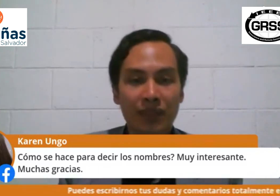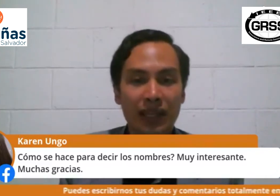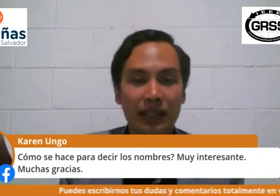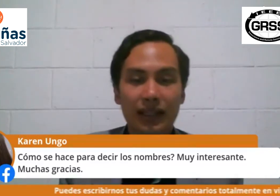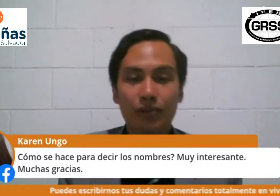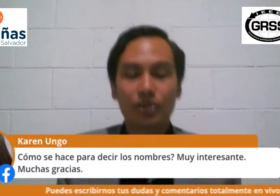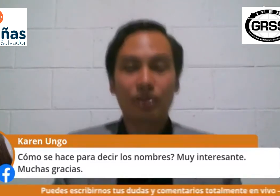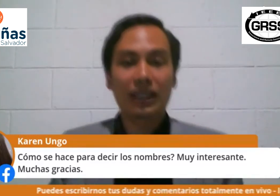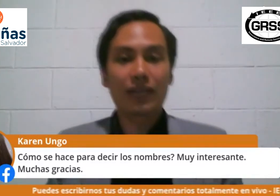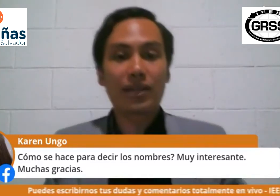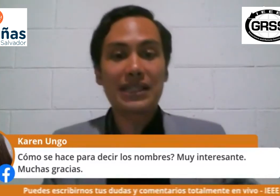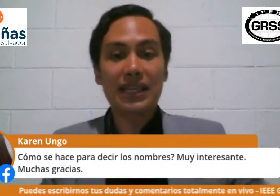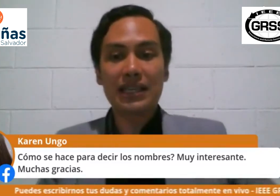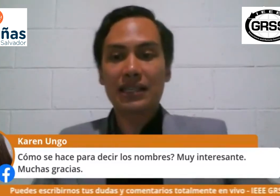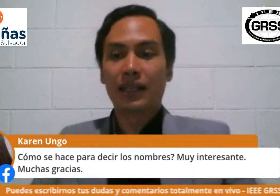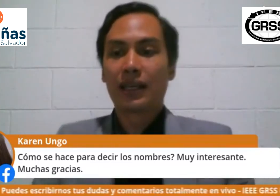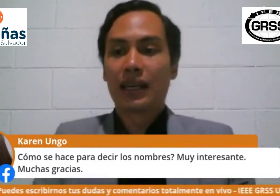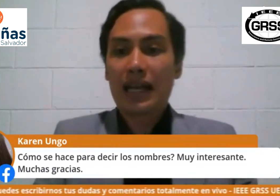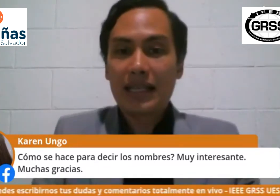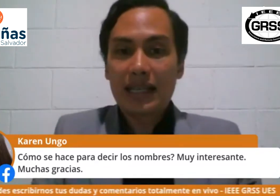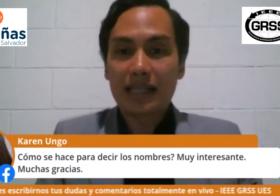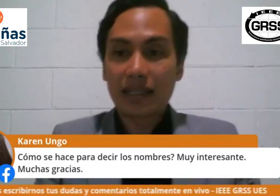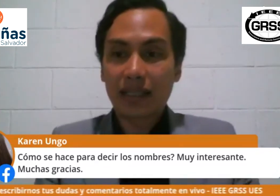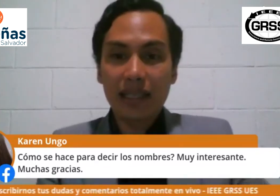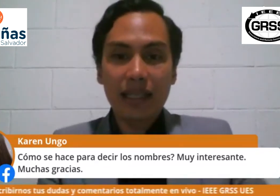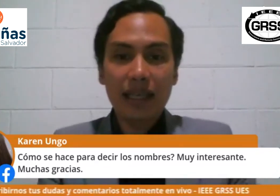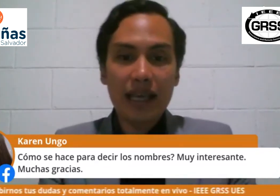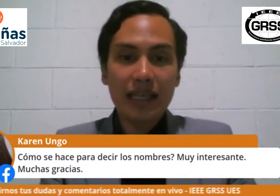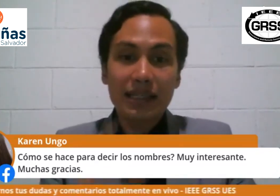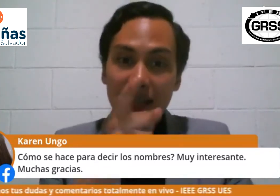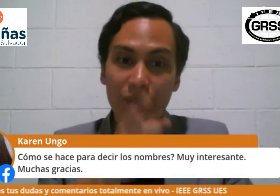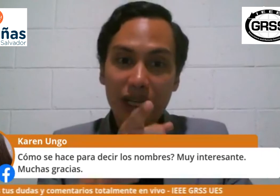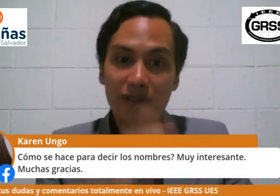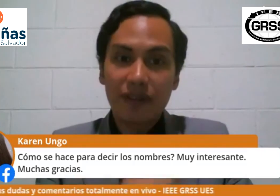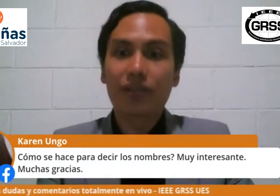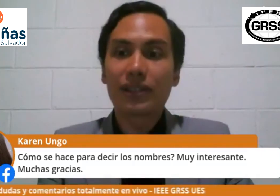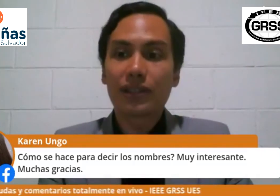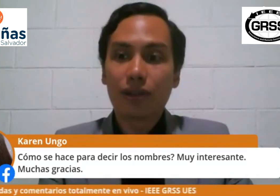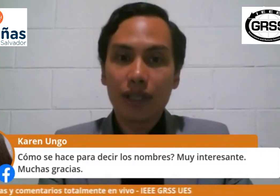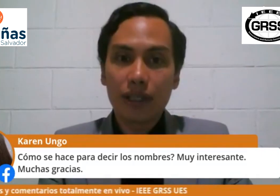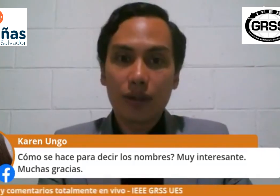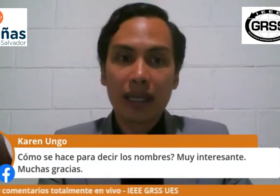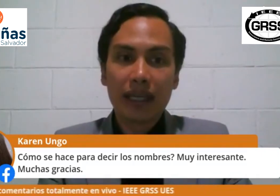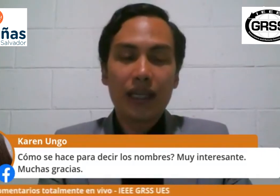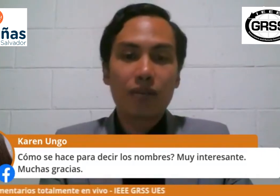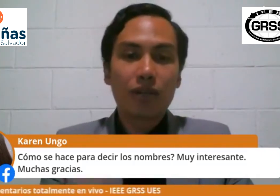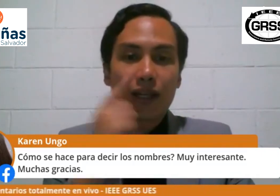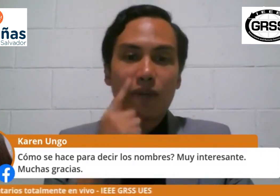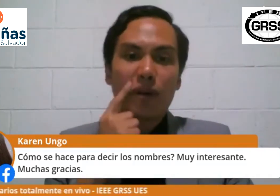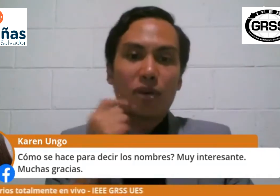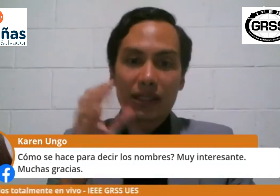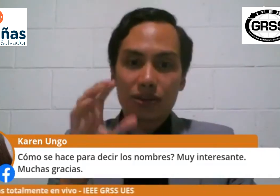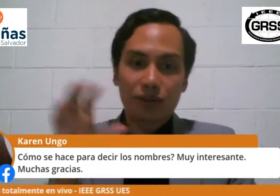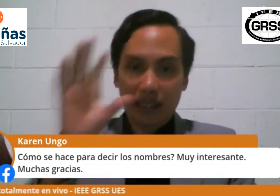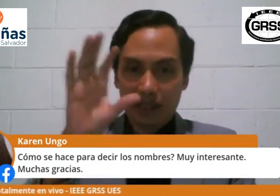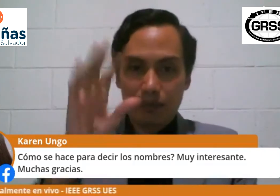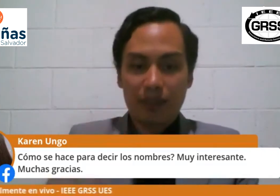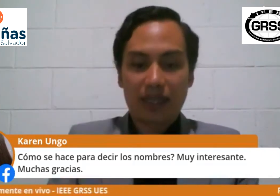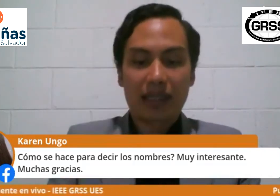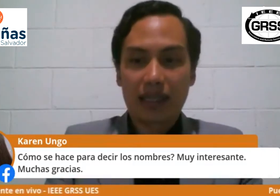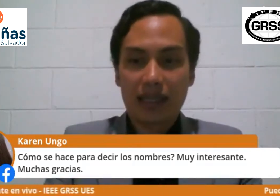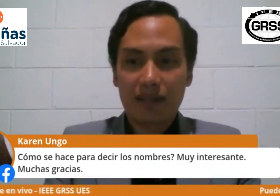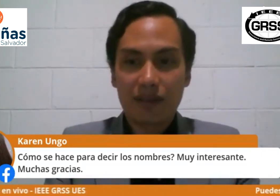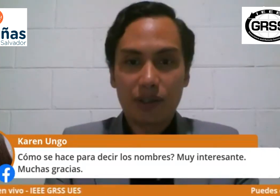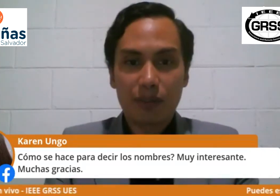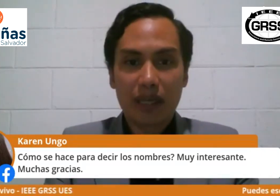de inclusión de lengua de señas. Ahí están y ahí enseñamos el alfabeto dactilológico y como les digo vamos a subir